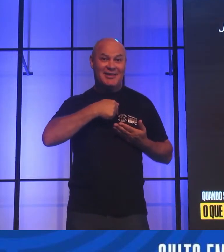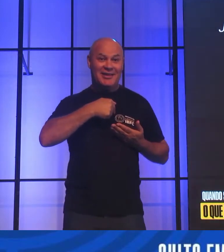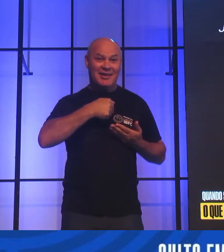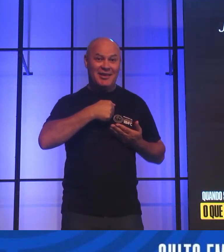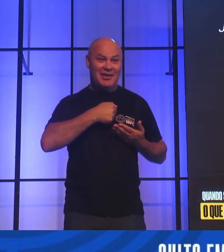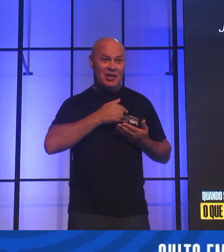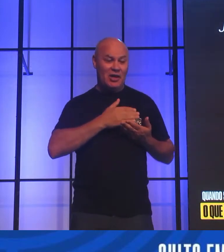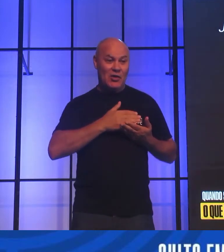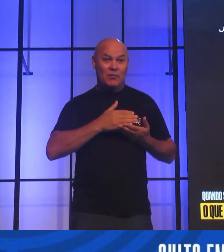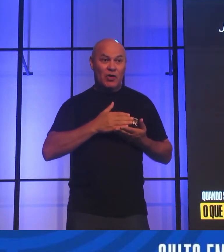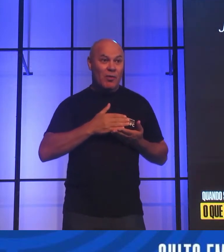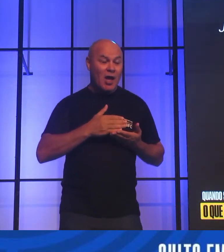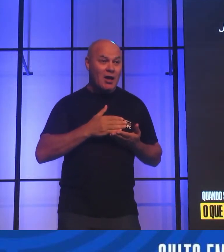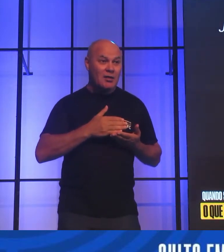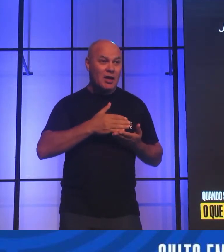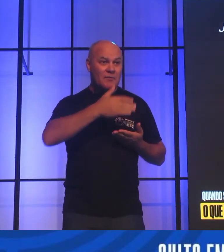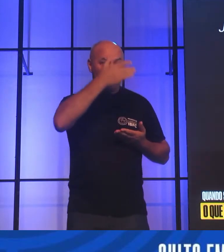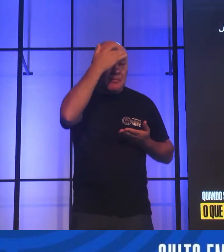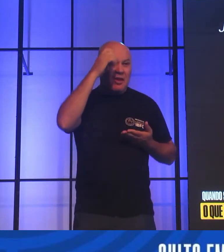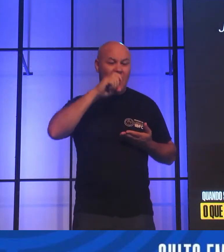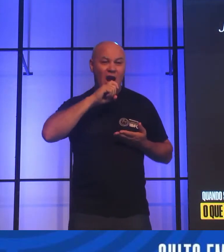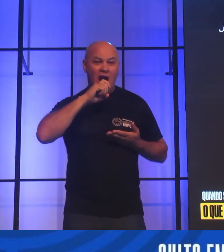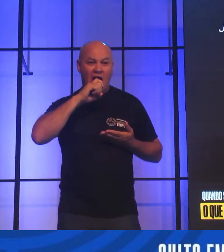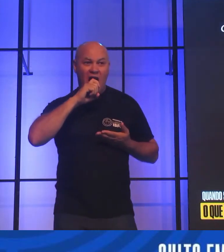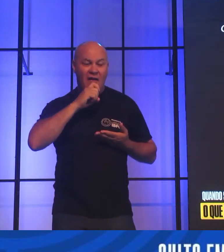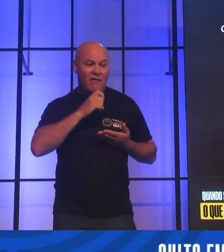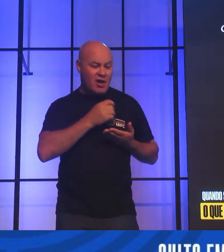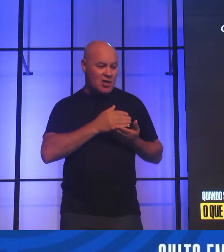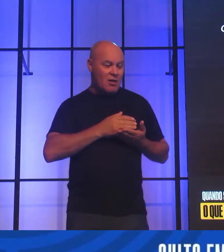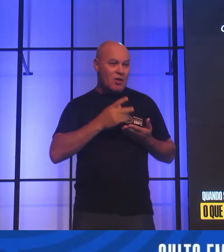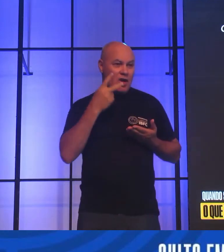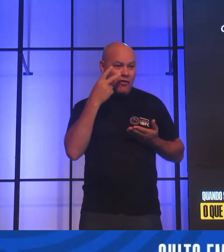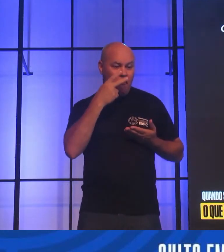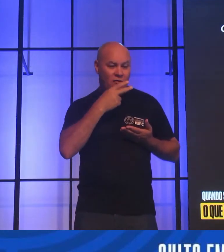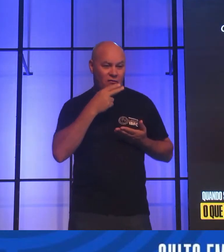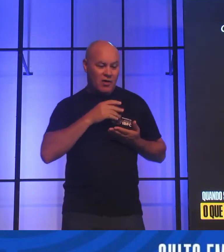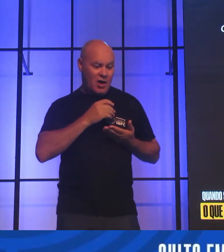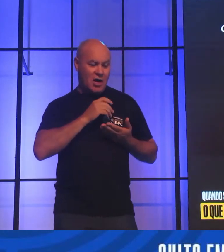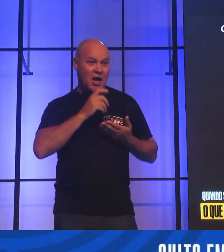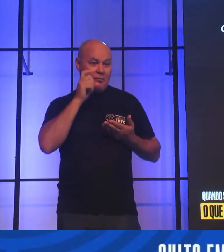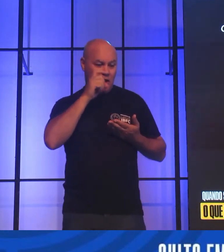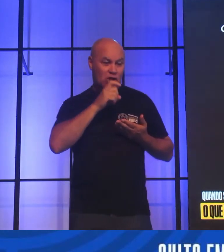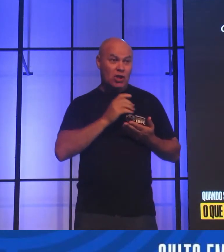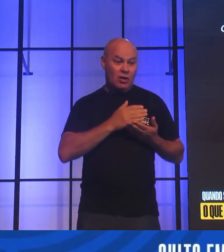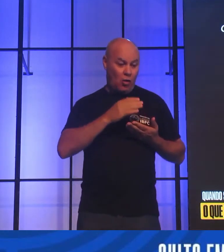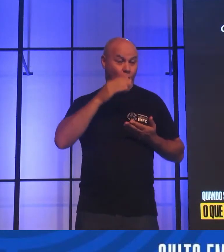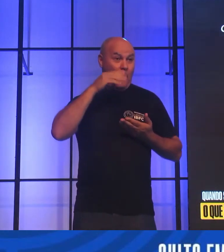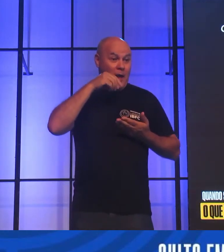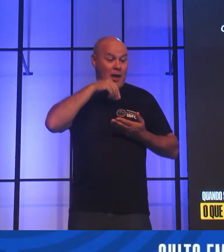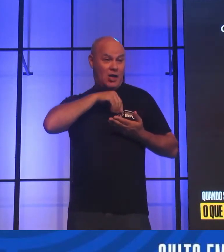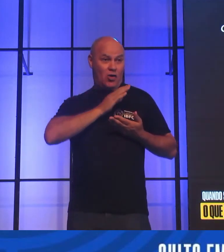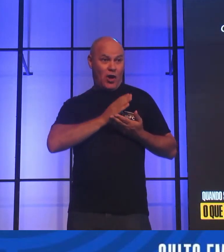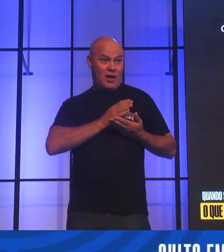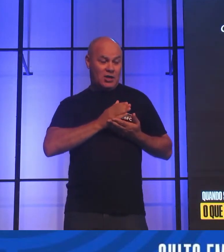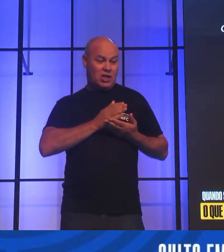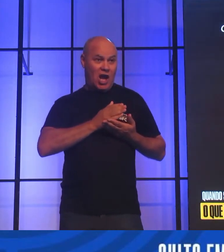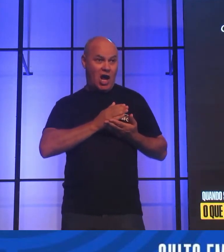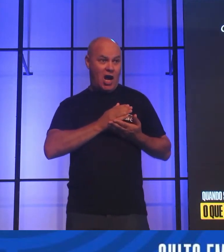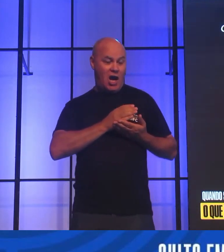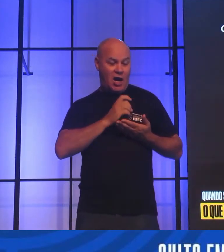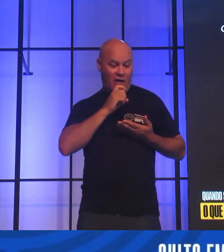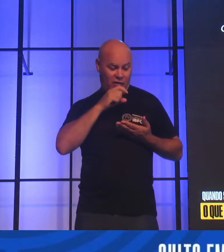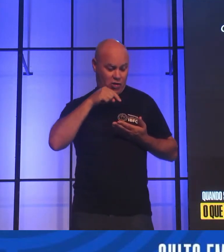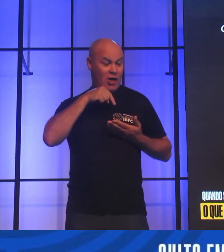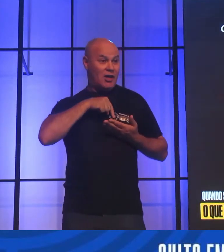a avareza, a maldade, as mentiras, a imoralidade, a